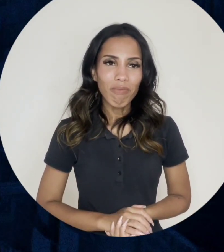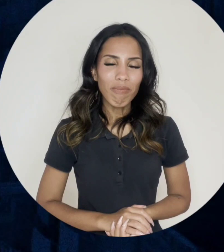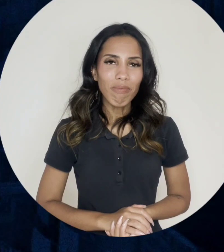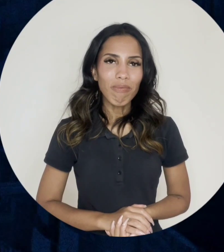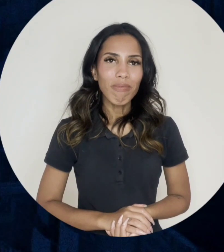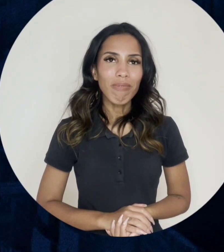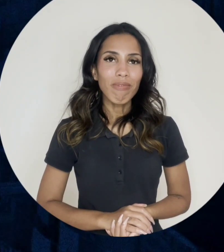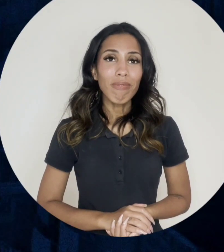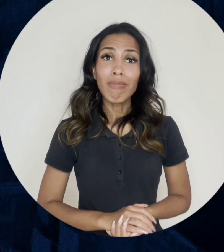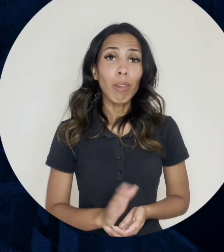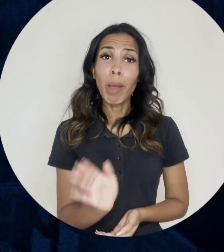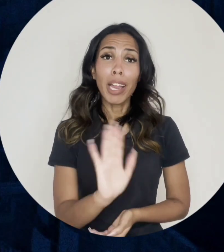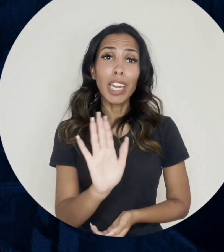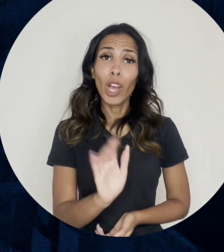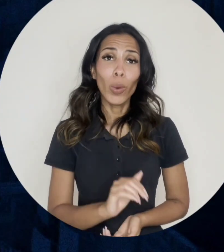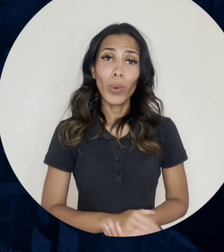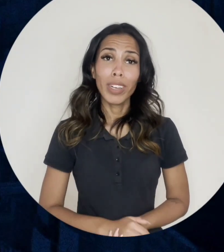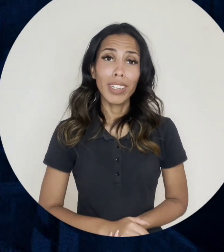E não,